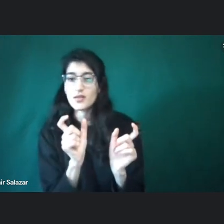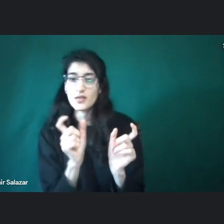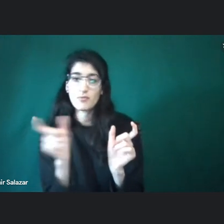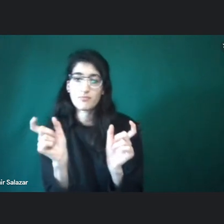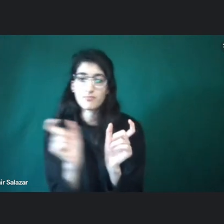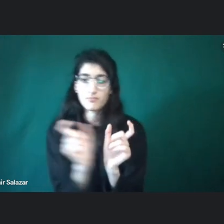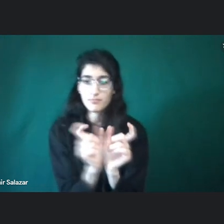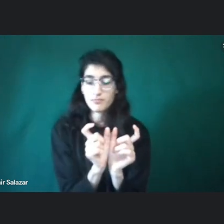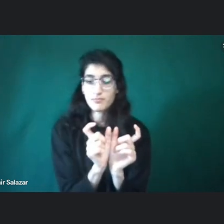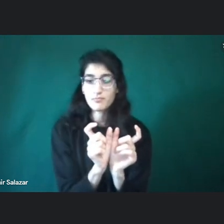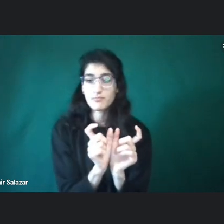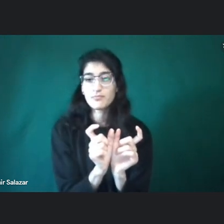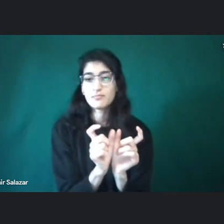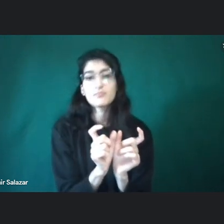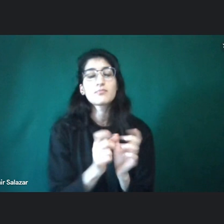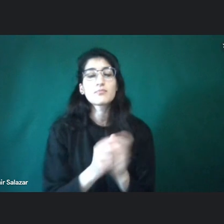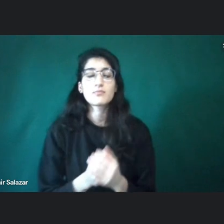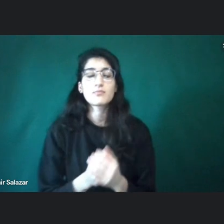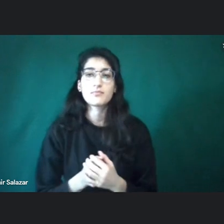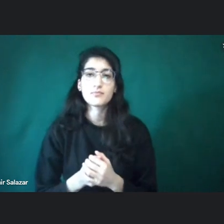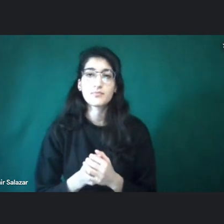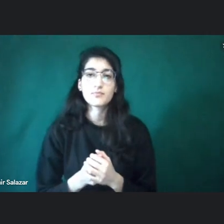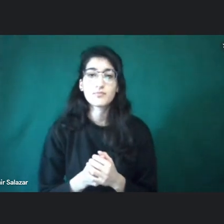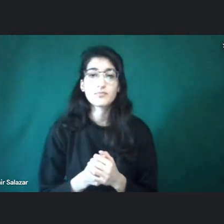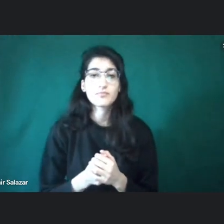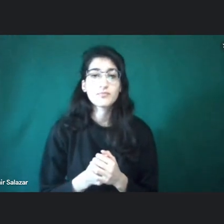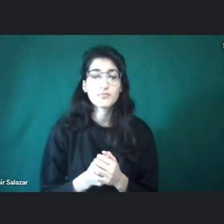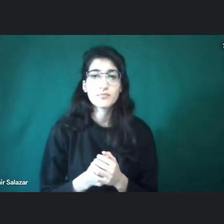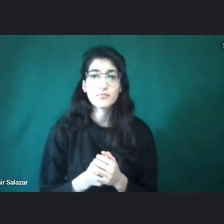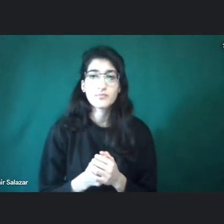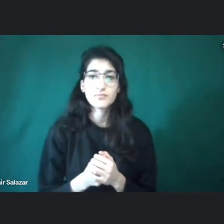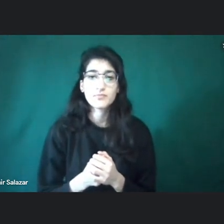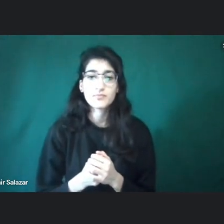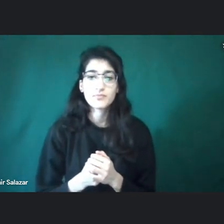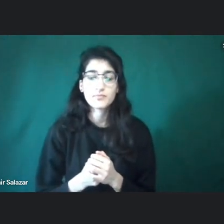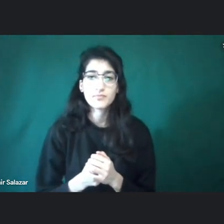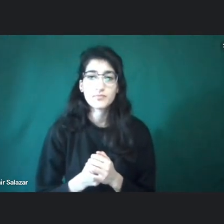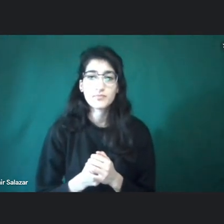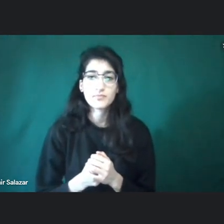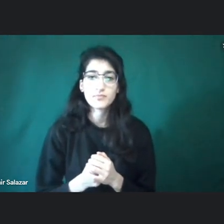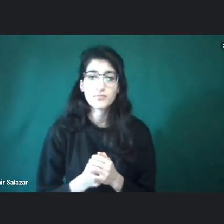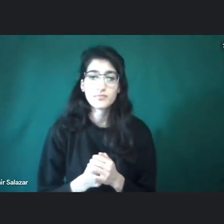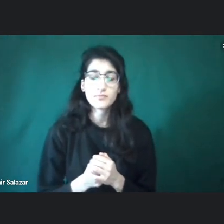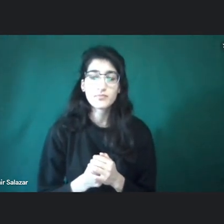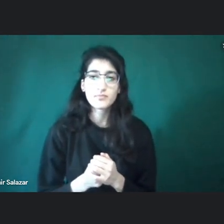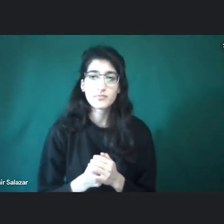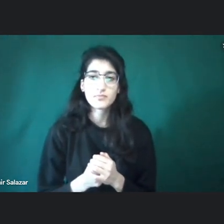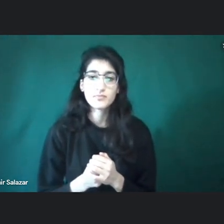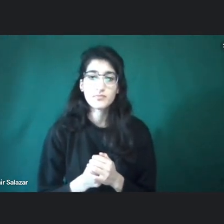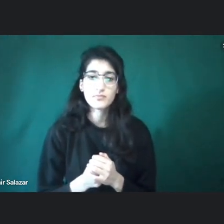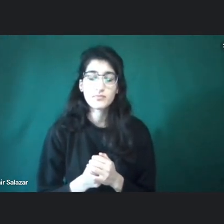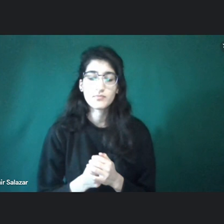verbo, sí o sí tiene, es este el sustantivo, efforts, ¿sí?